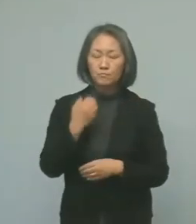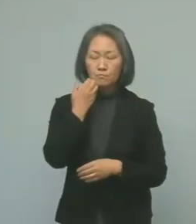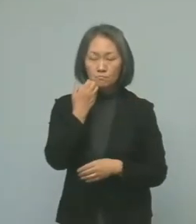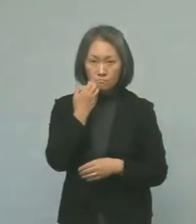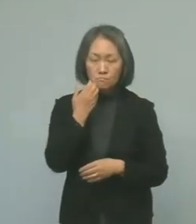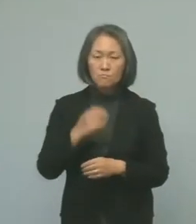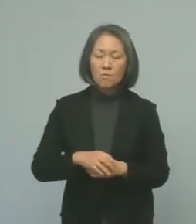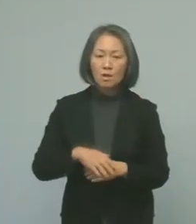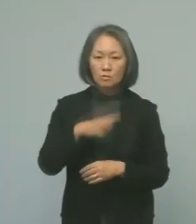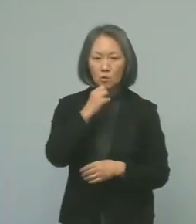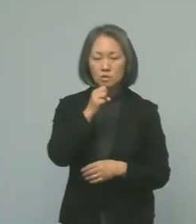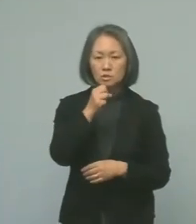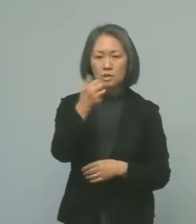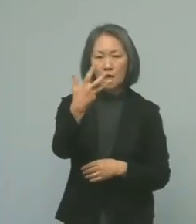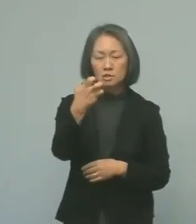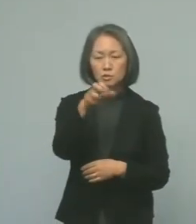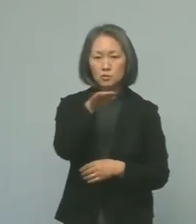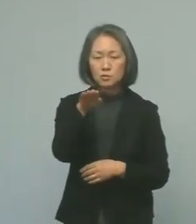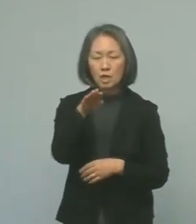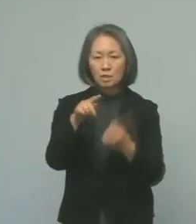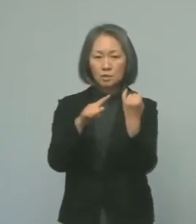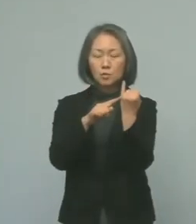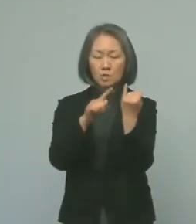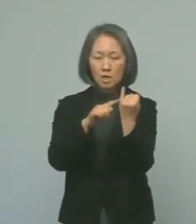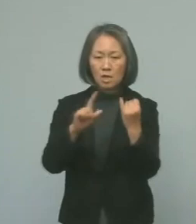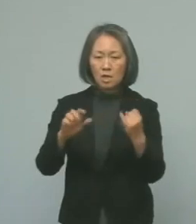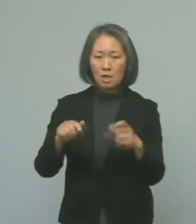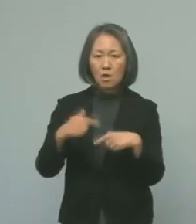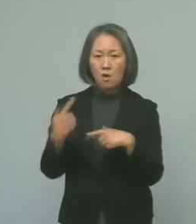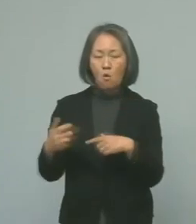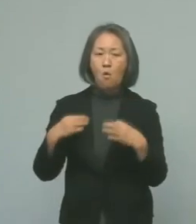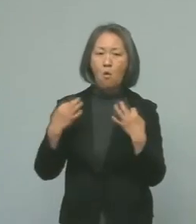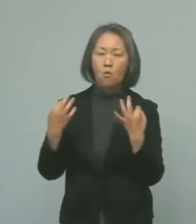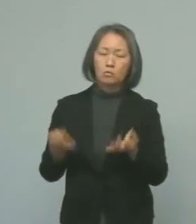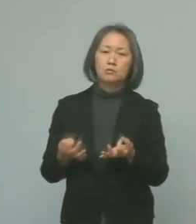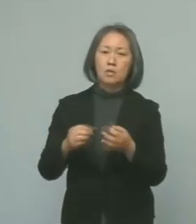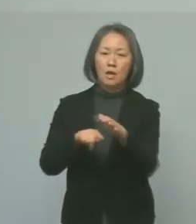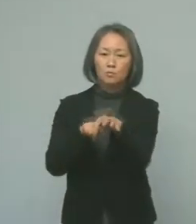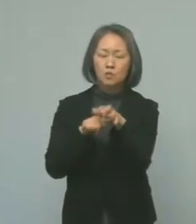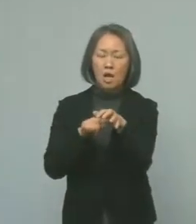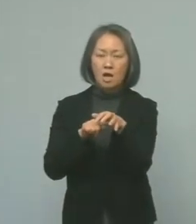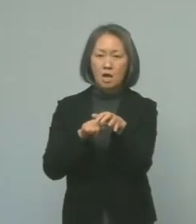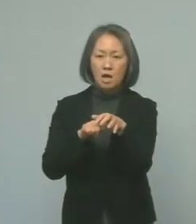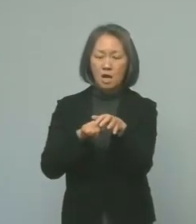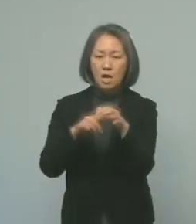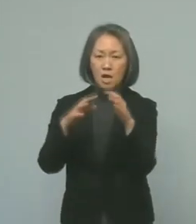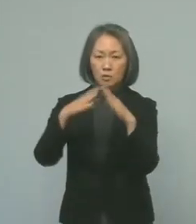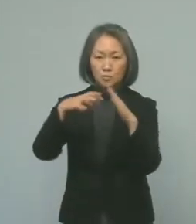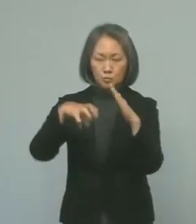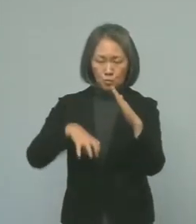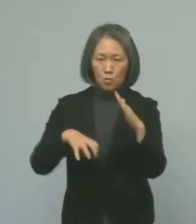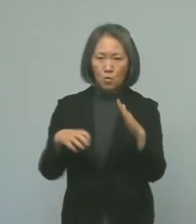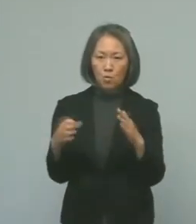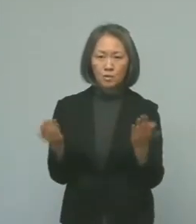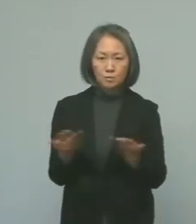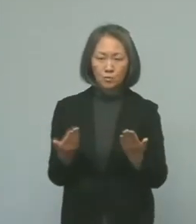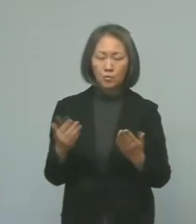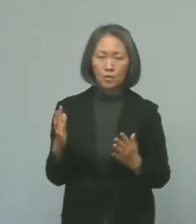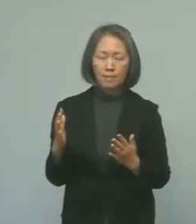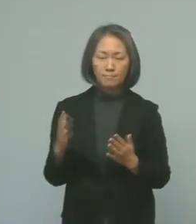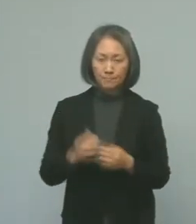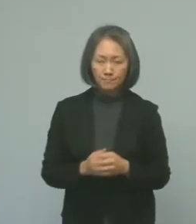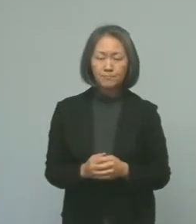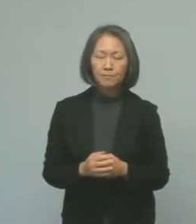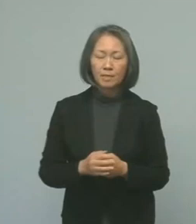代の女性で大蔵村にお住まいの方です。無職の方です。4月11日